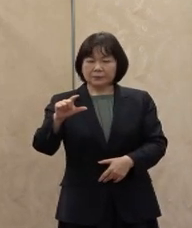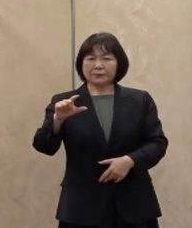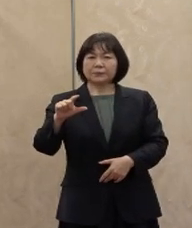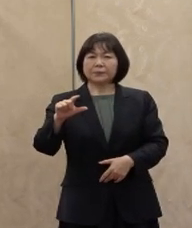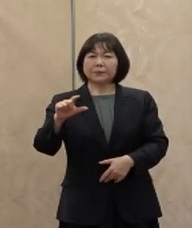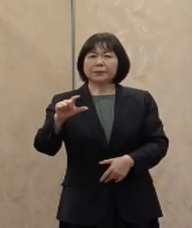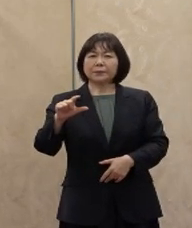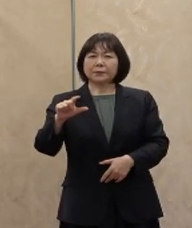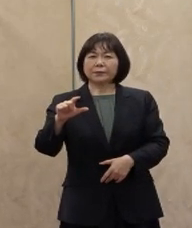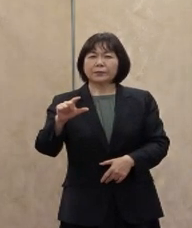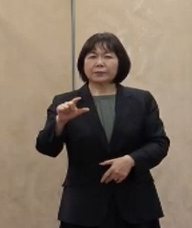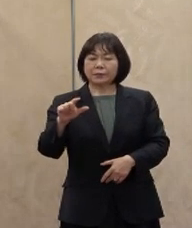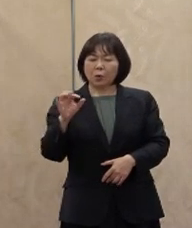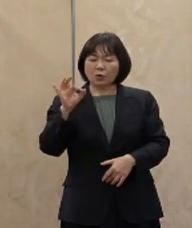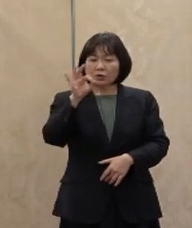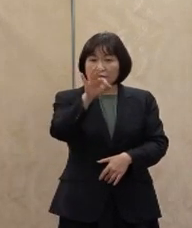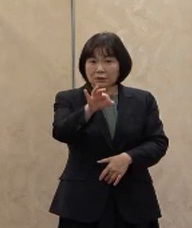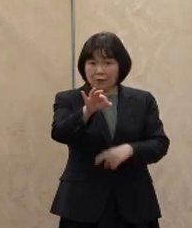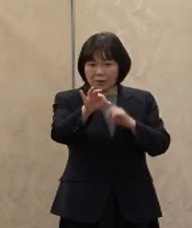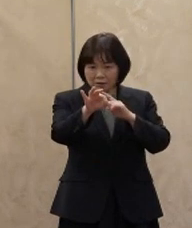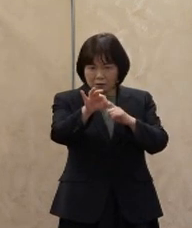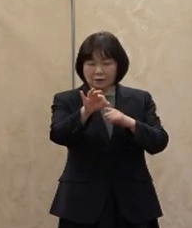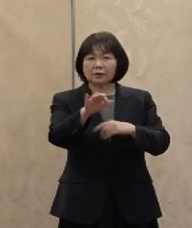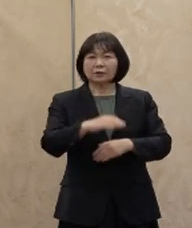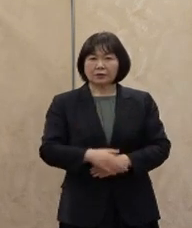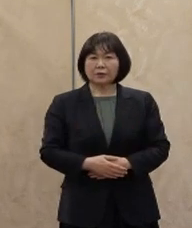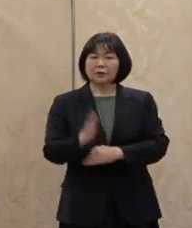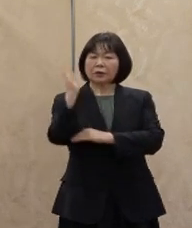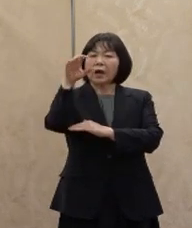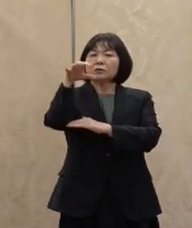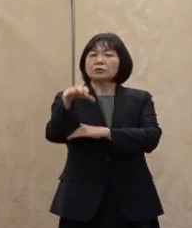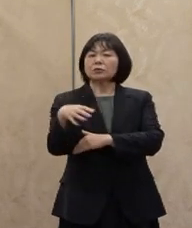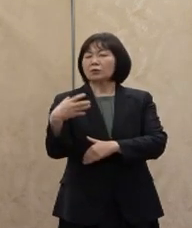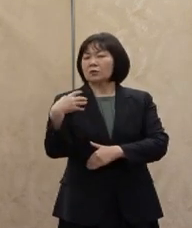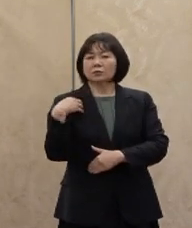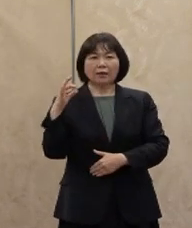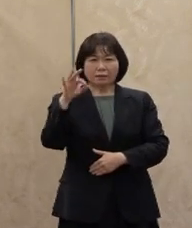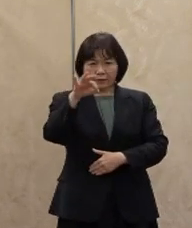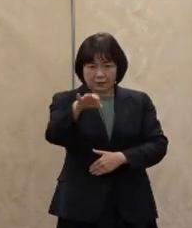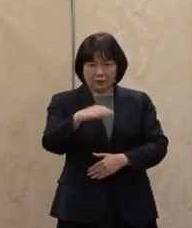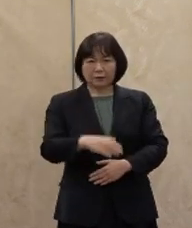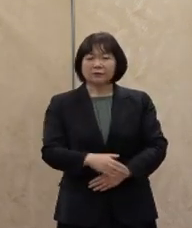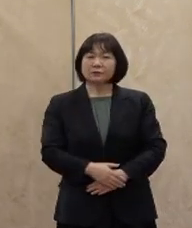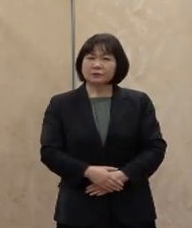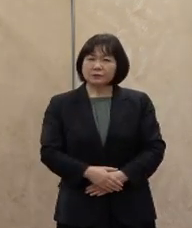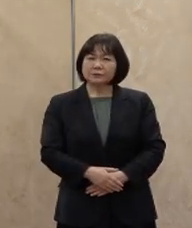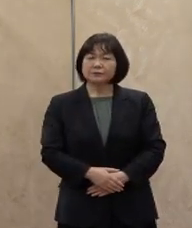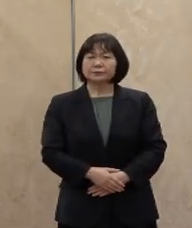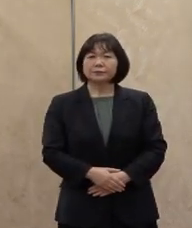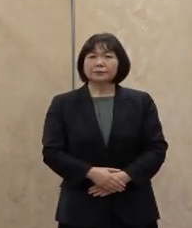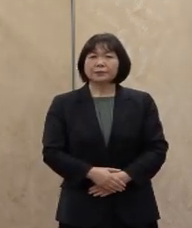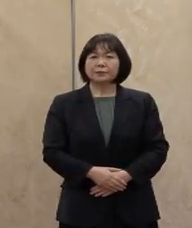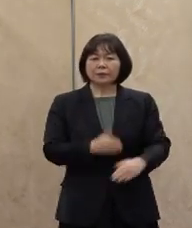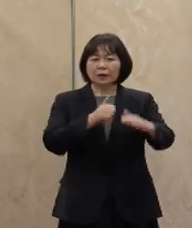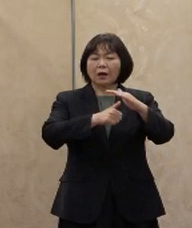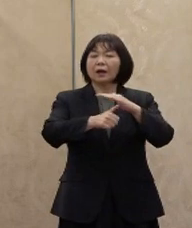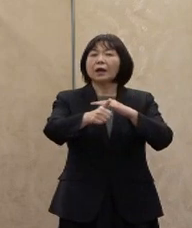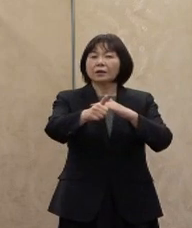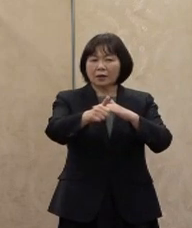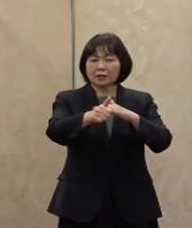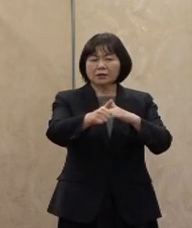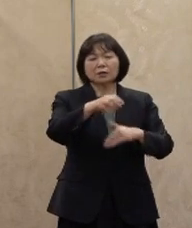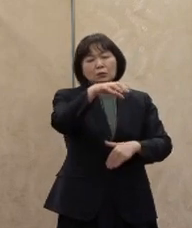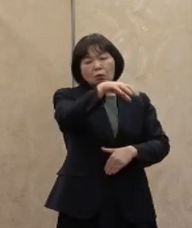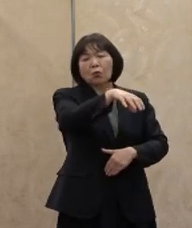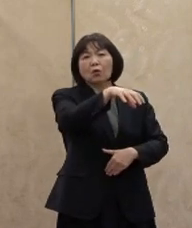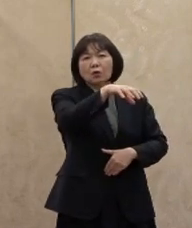の人件費というか、それは役所で負担すると。そして派遣出してくれた先の